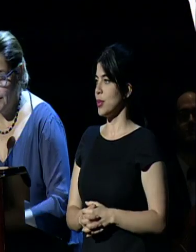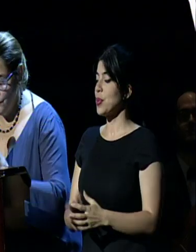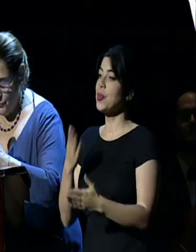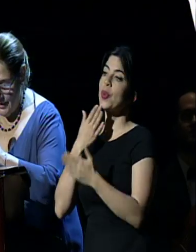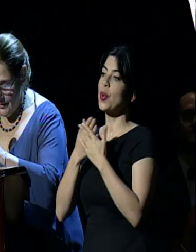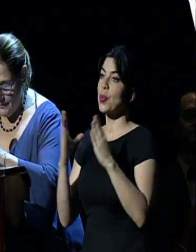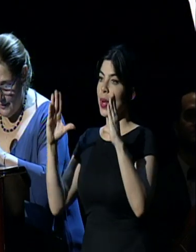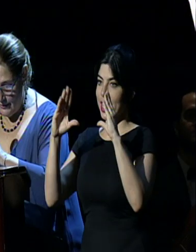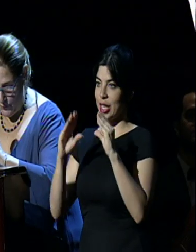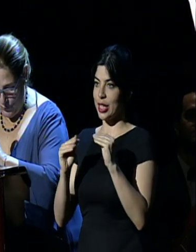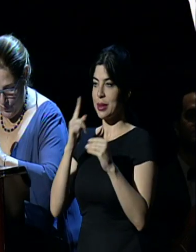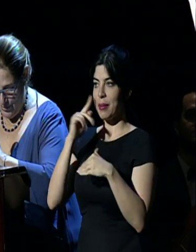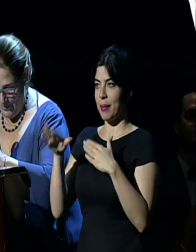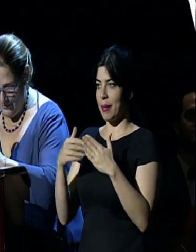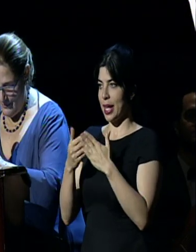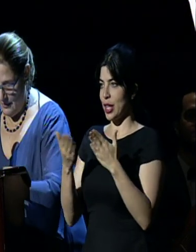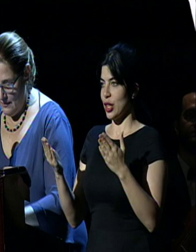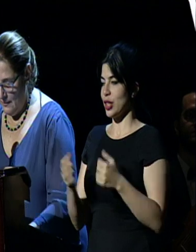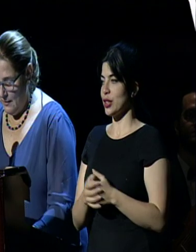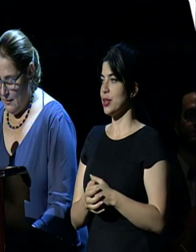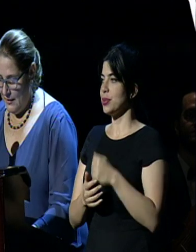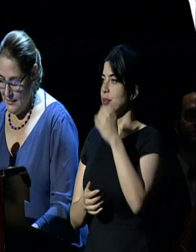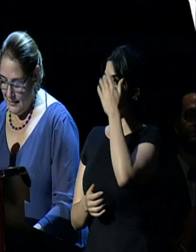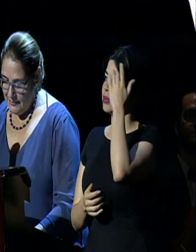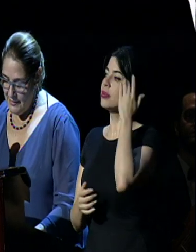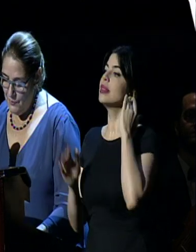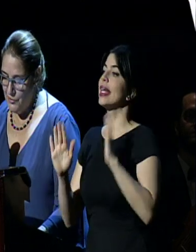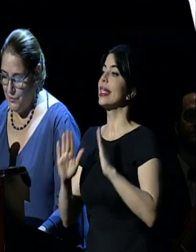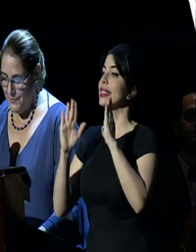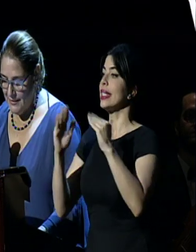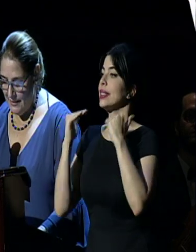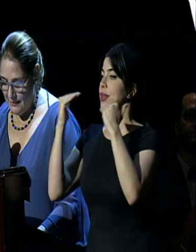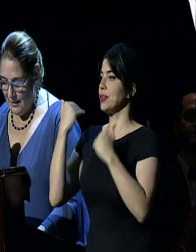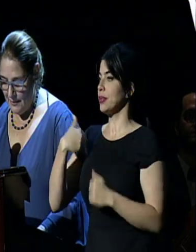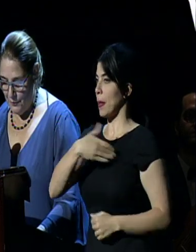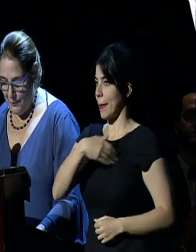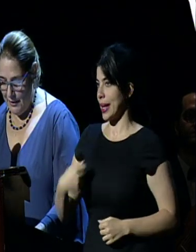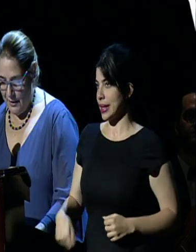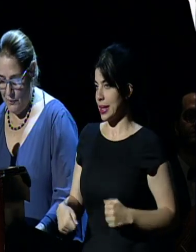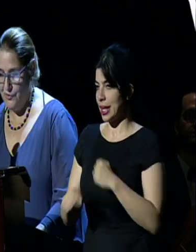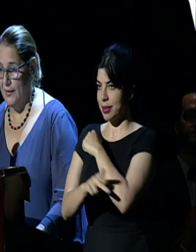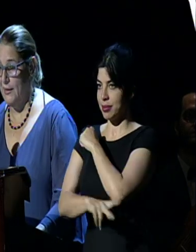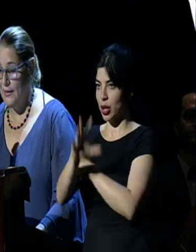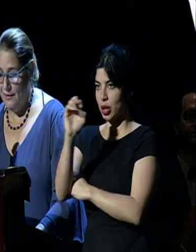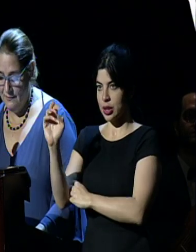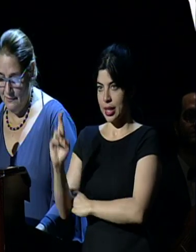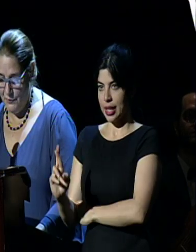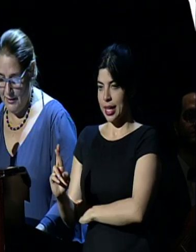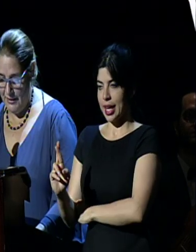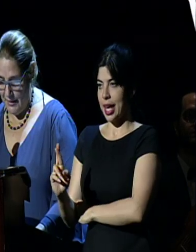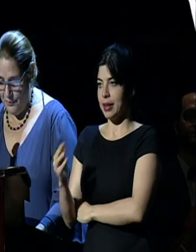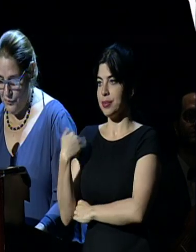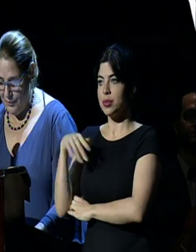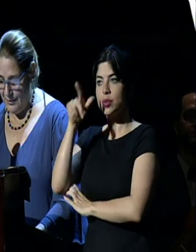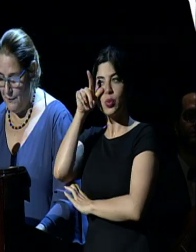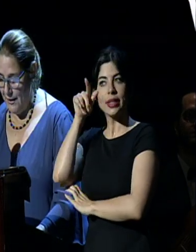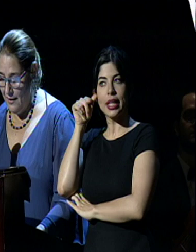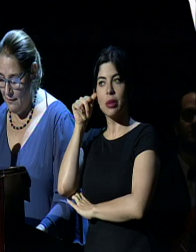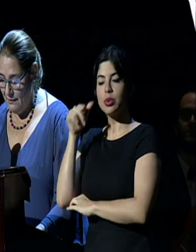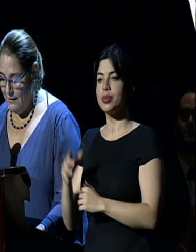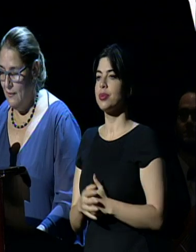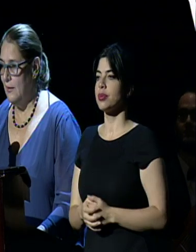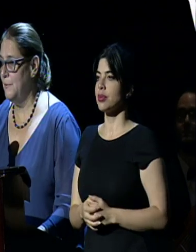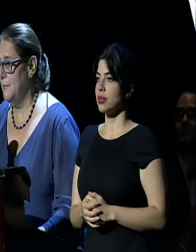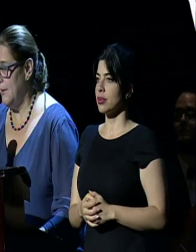Muy buenas noches para todos. Excelentísimo señor presidente de la República de Costa Rica, Luis Guillermo Solís